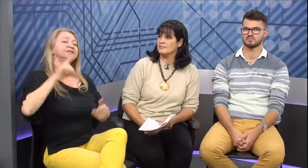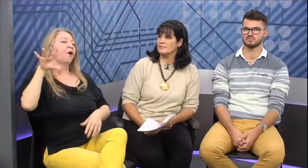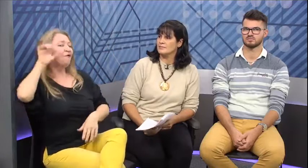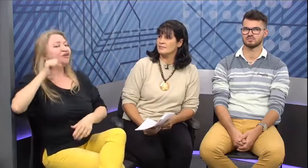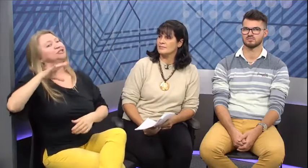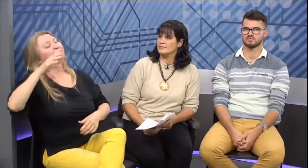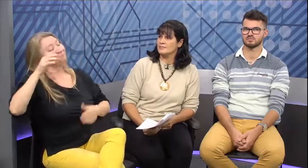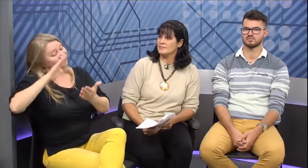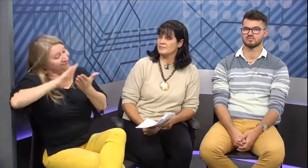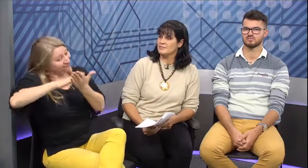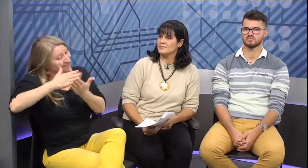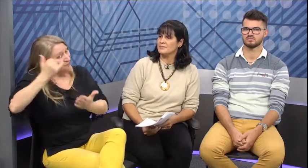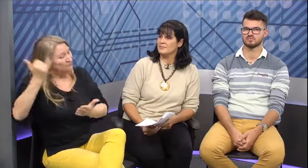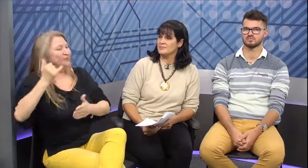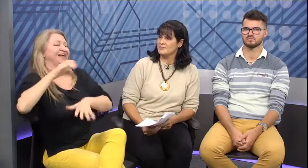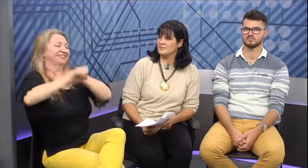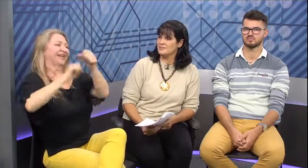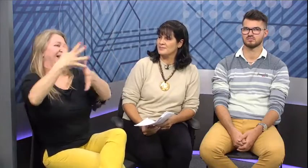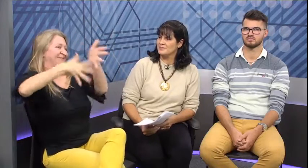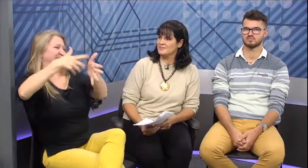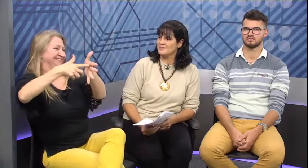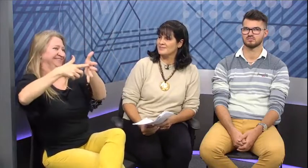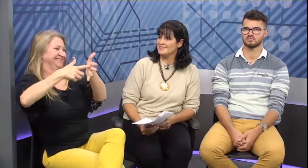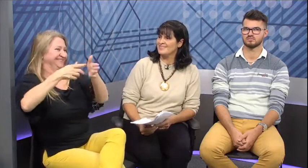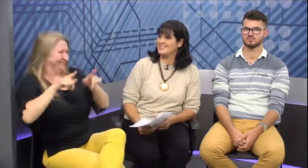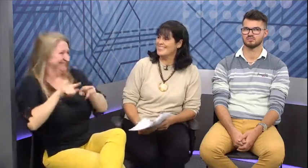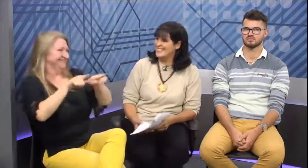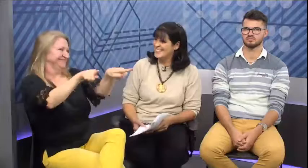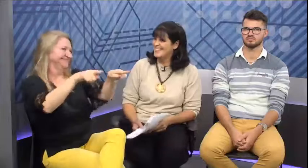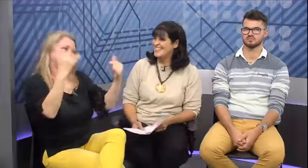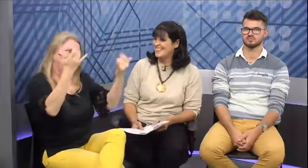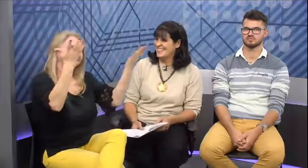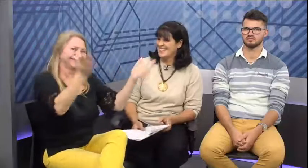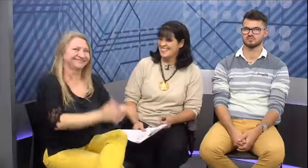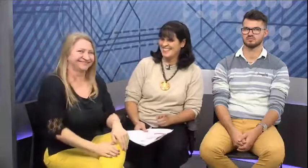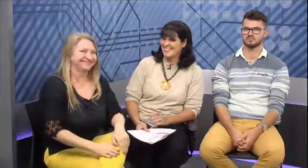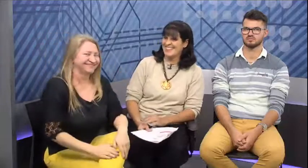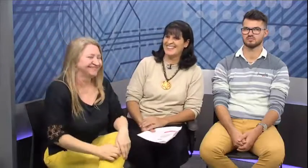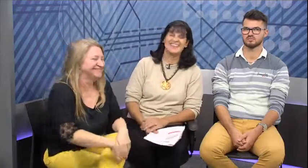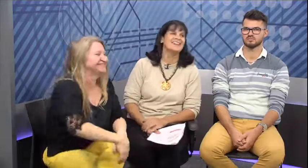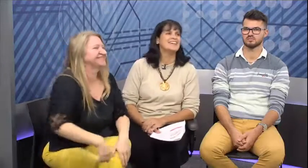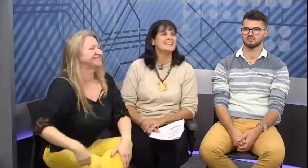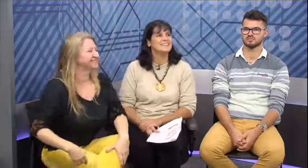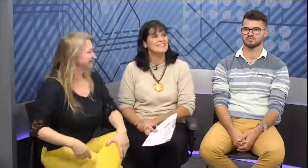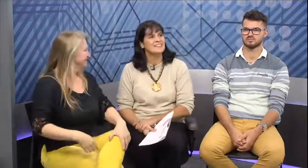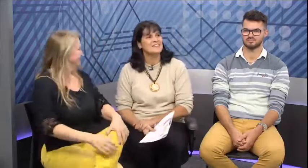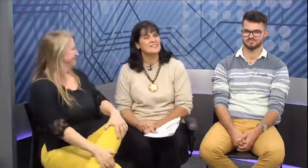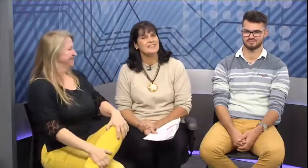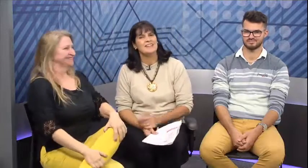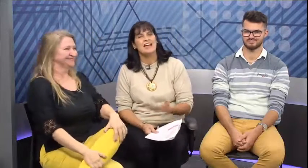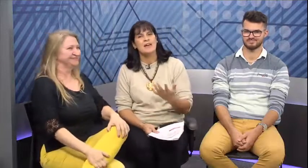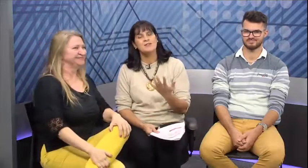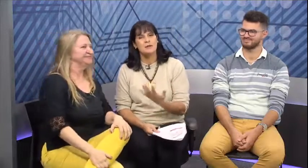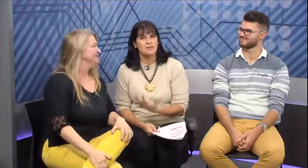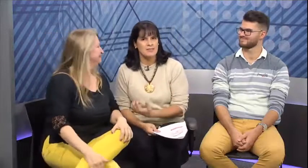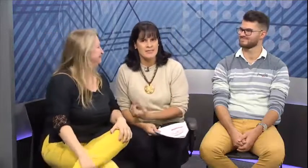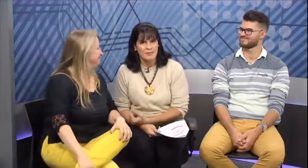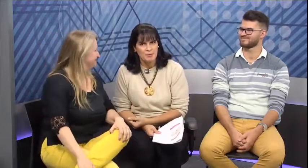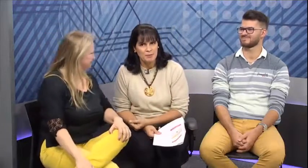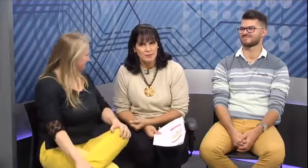o meu aprendizado com a língua portuguesa, os intérpretes precisam se apropriar dela, é uma apropriação contínua. Eu espero que vocês tenham